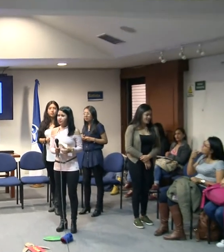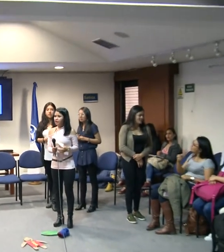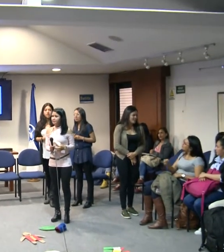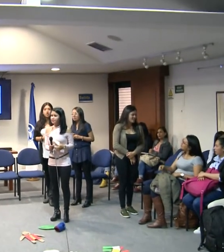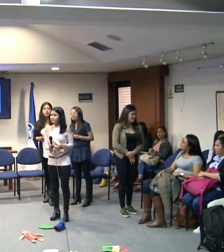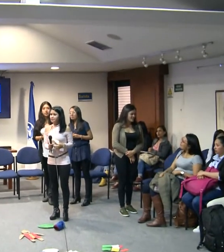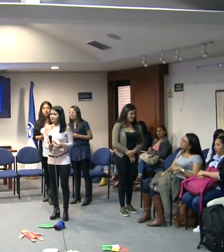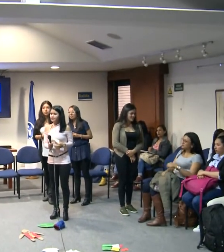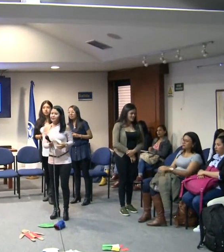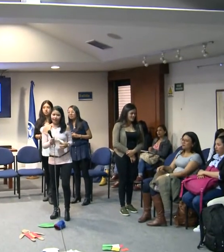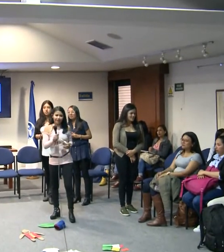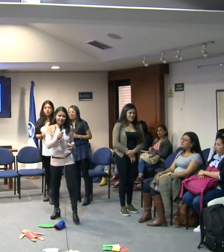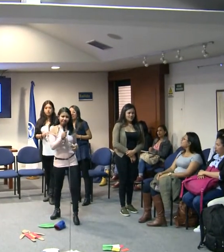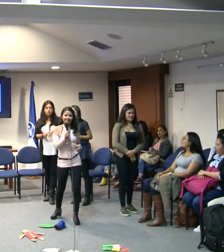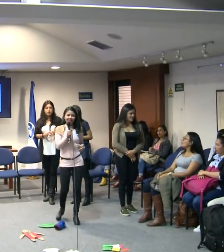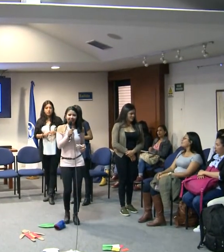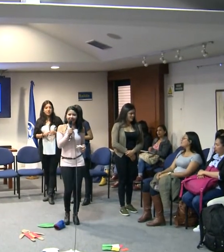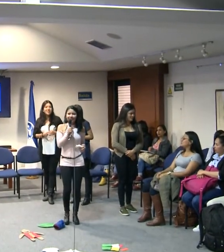¿Señora?